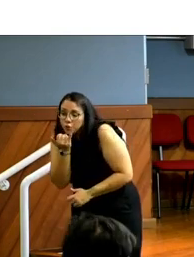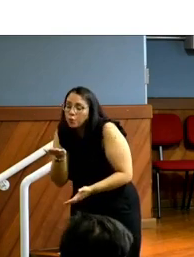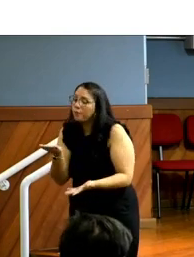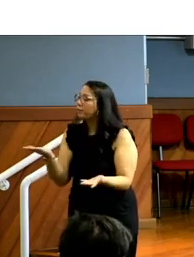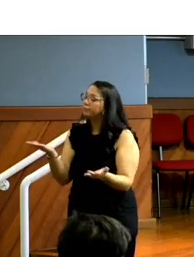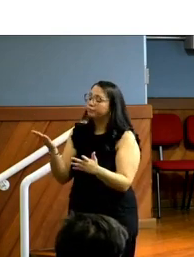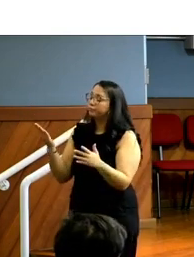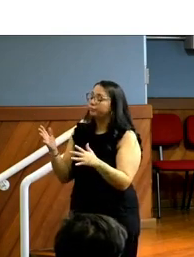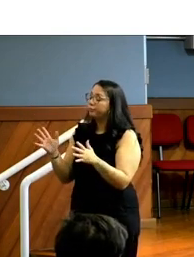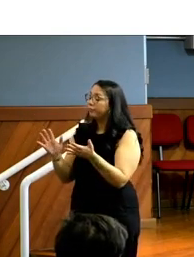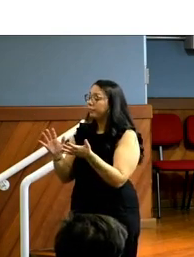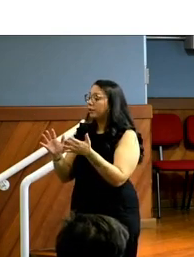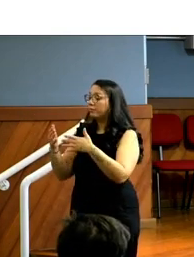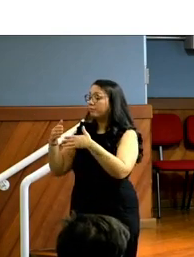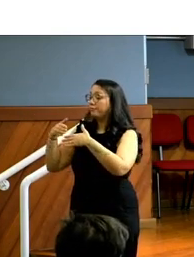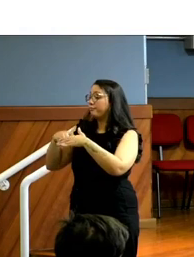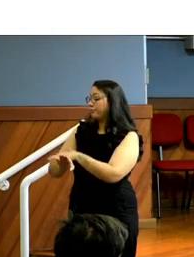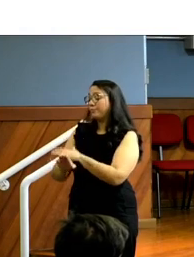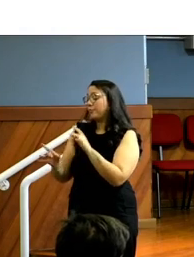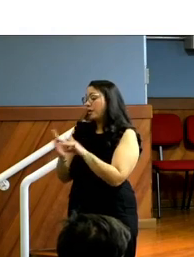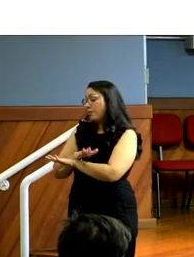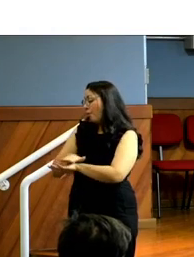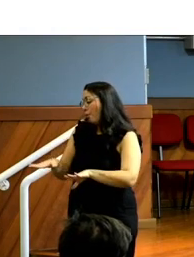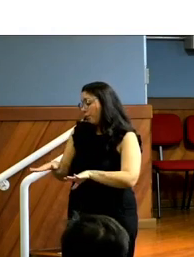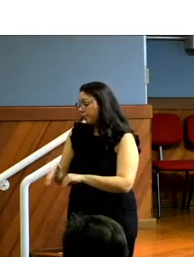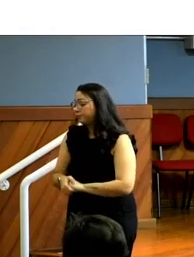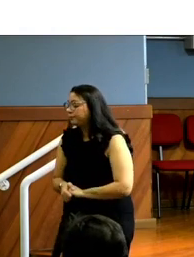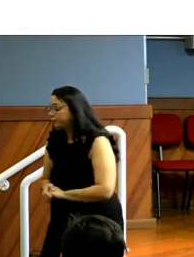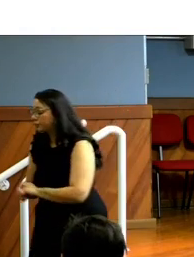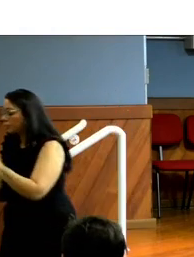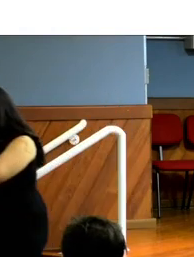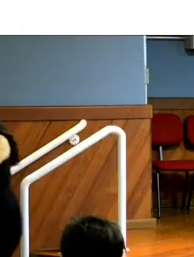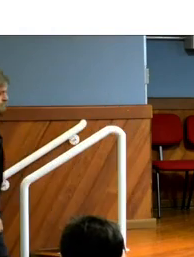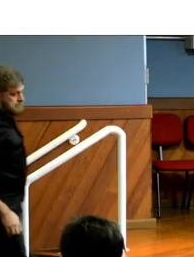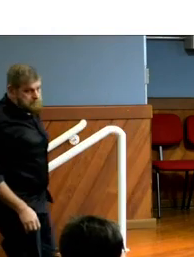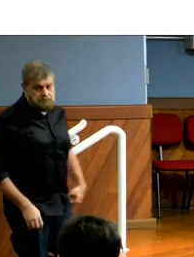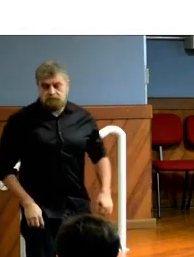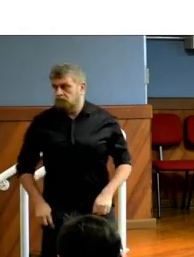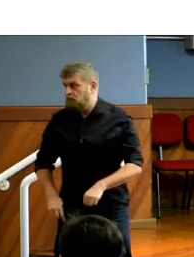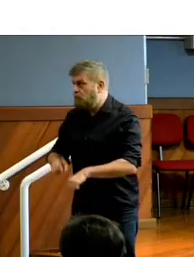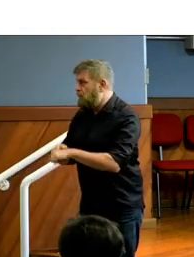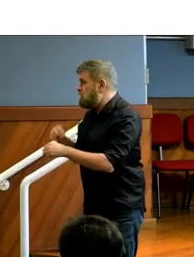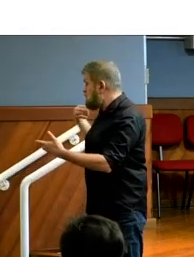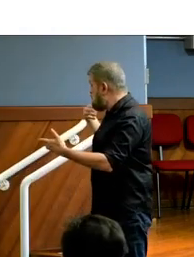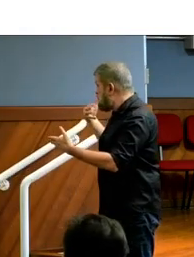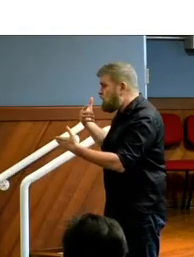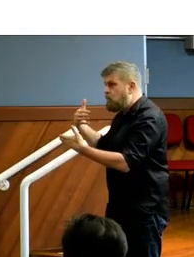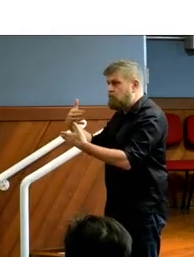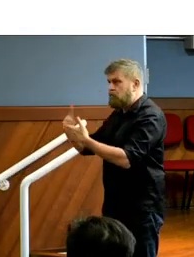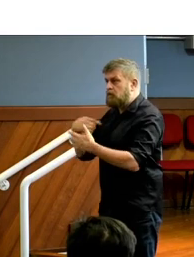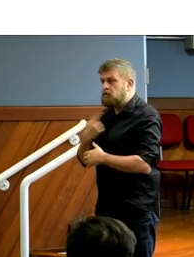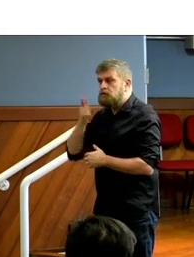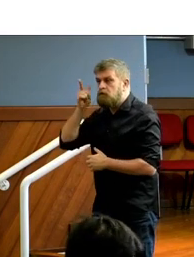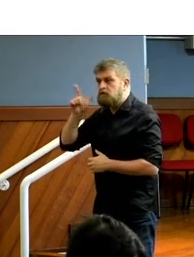eles e começamos tudo de novo. O que fazer? Então, vocês vejam quanto tempo foi, né, para isso, né, para